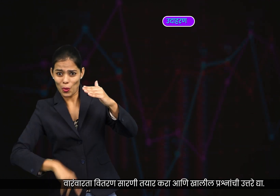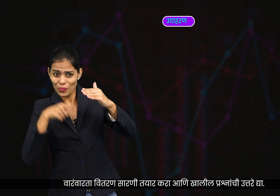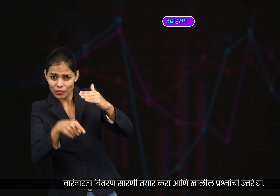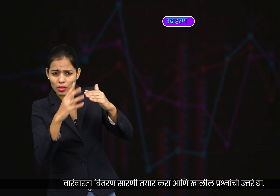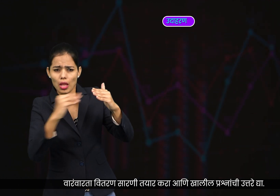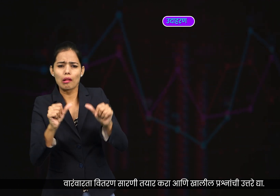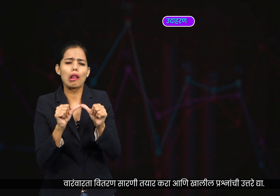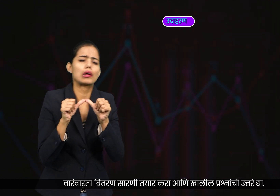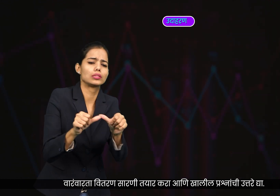द्या.